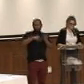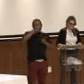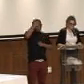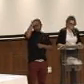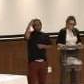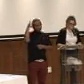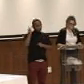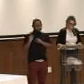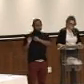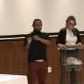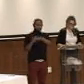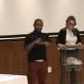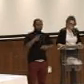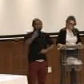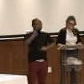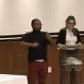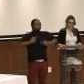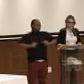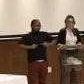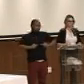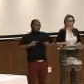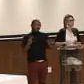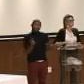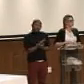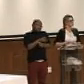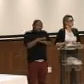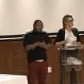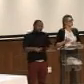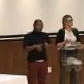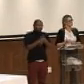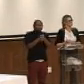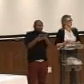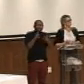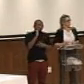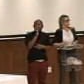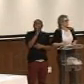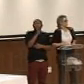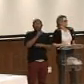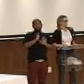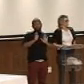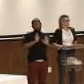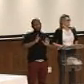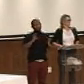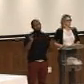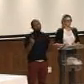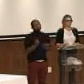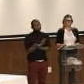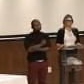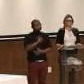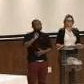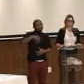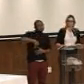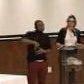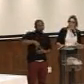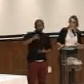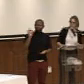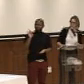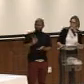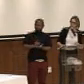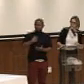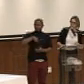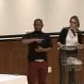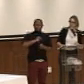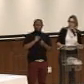apenas em gabinetes. É assim que a gente faz com o Instituto. As coisas demoram, mas acontecem. De fato, nós fizemos isso e temos aqui a